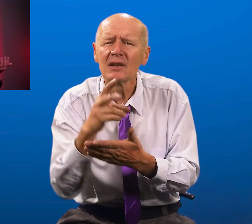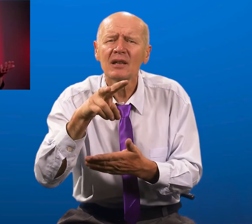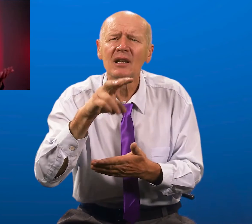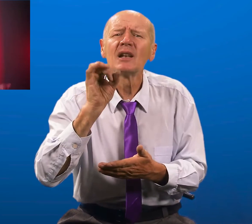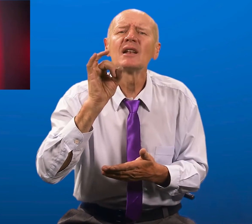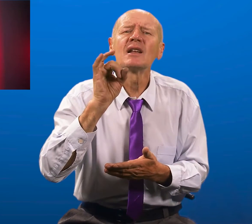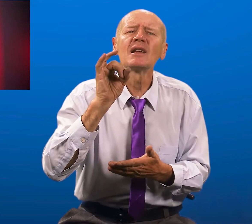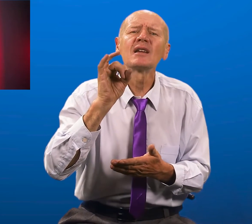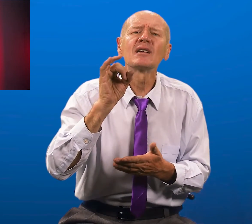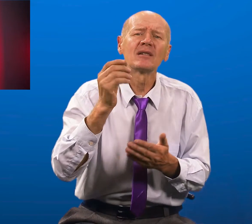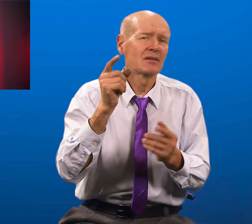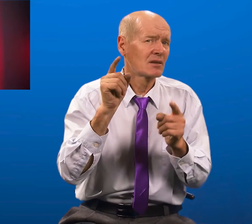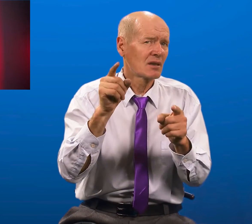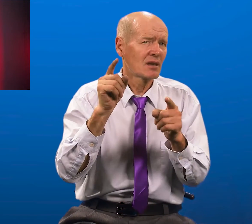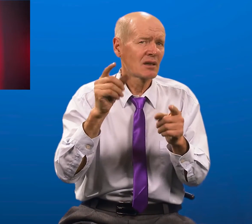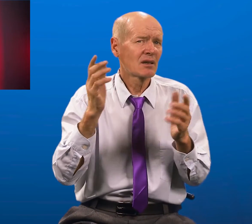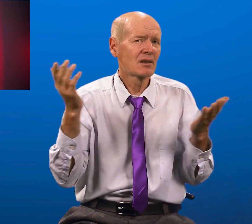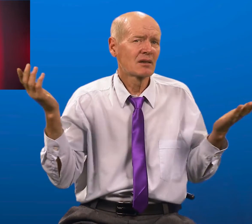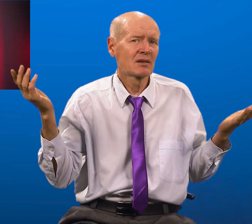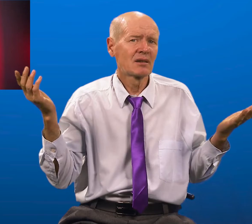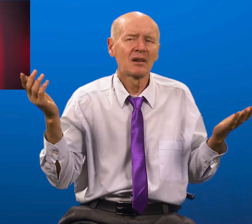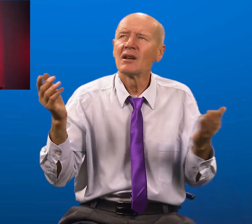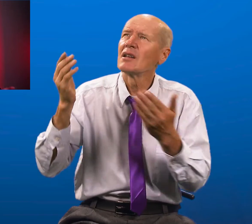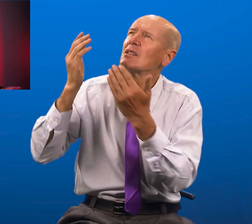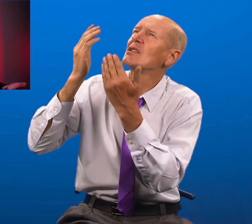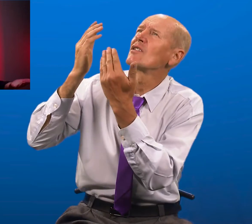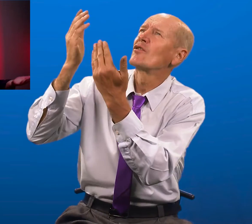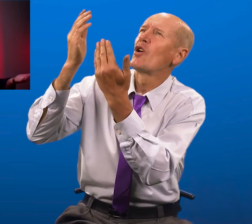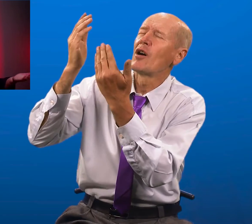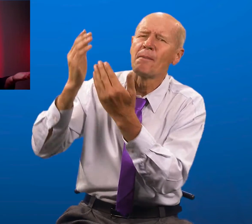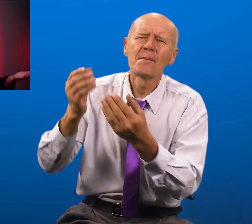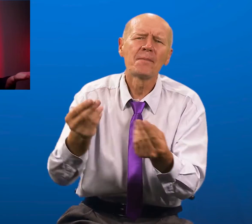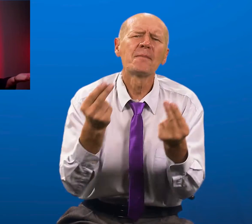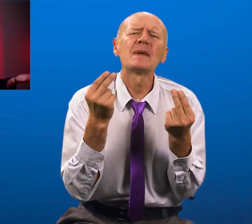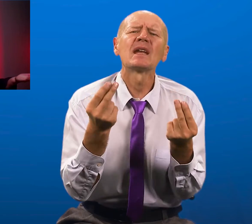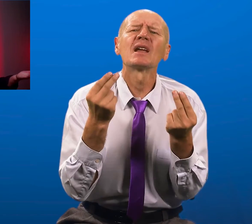видишь ли, всмотрись ты в его